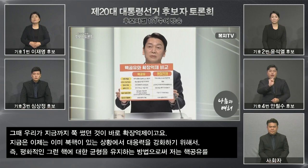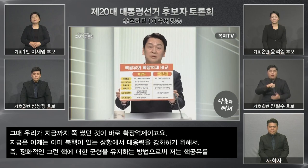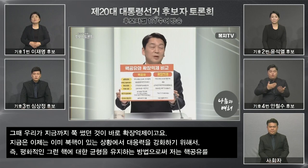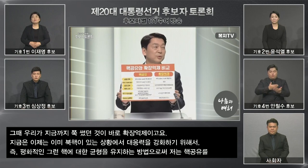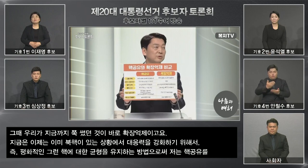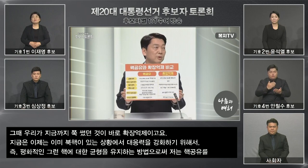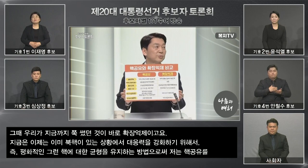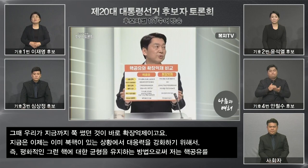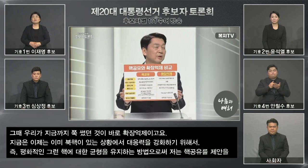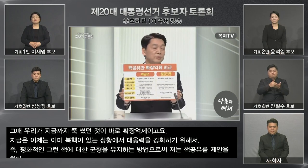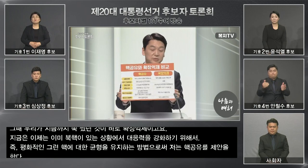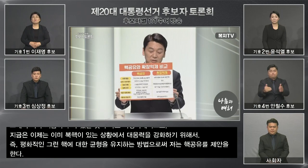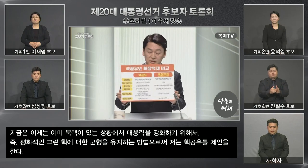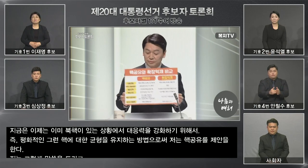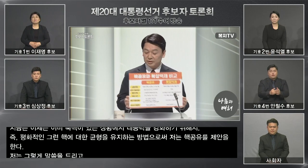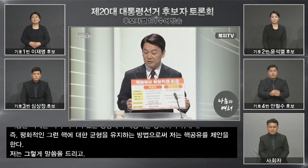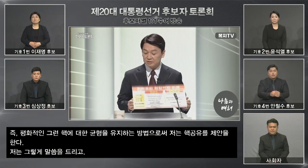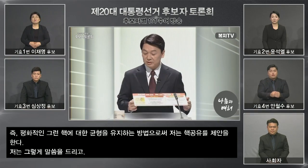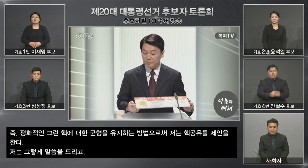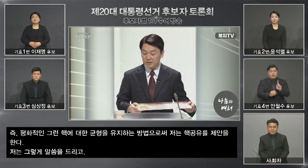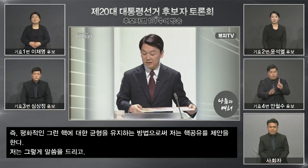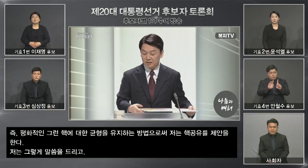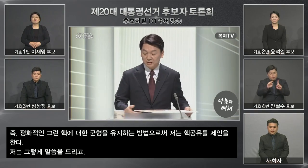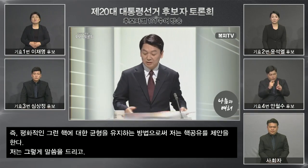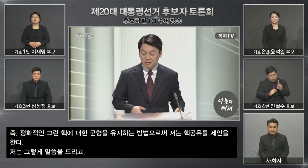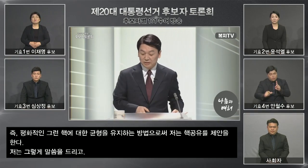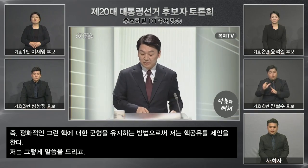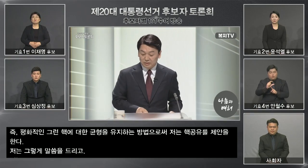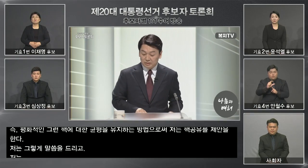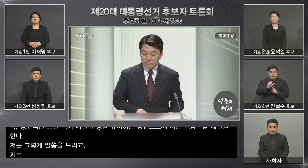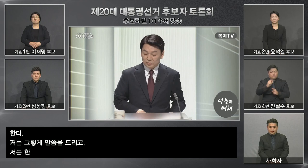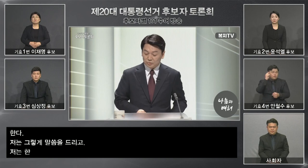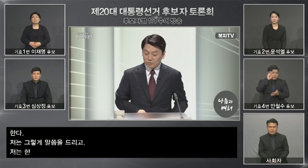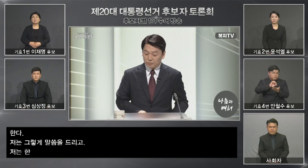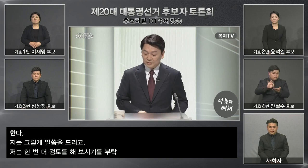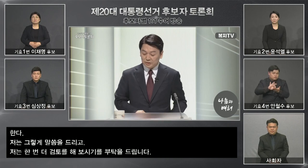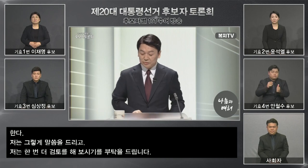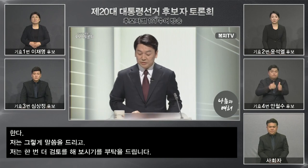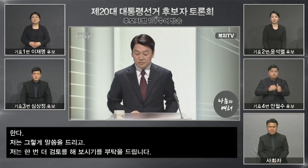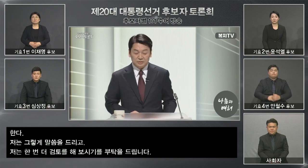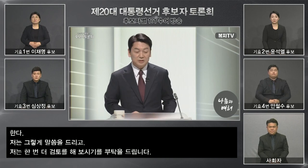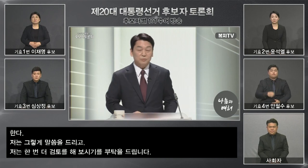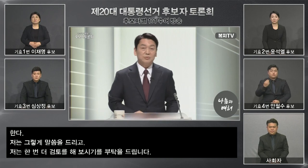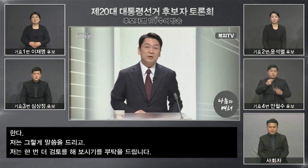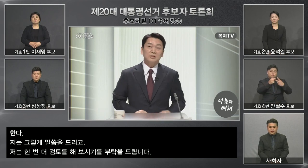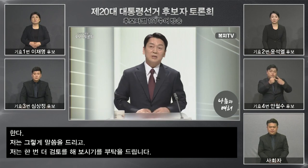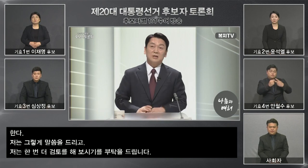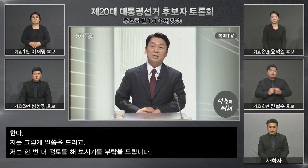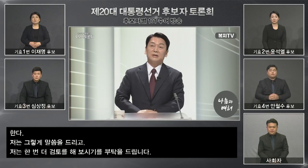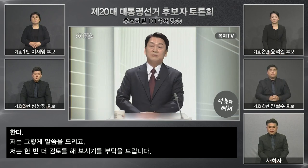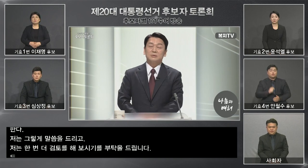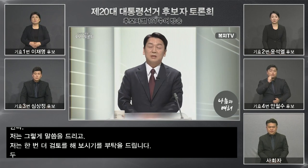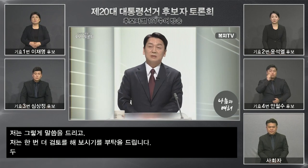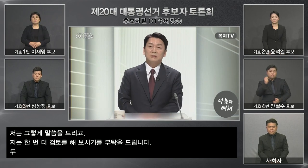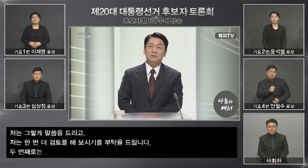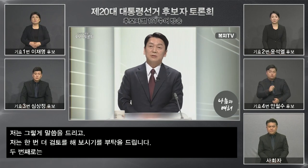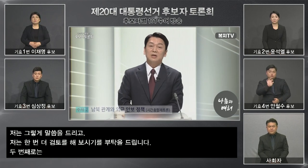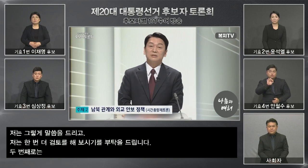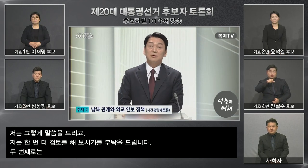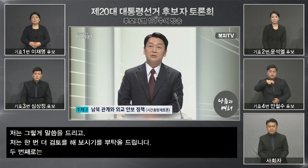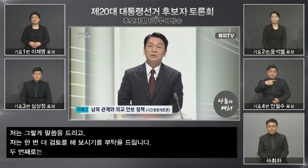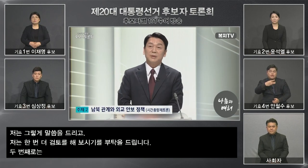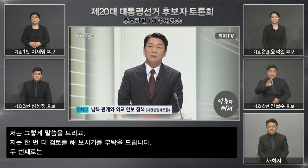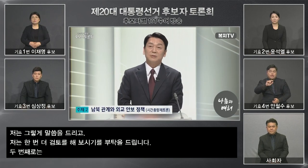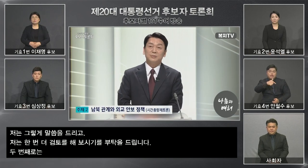저는 한 번 더 검토를 해보시기를 부탁을 드립니다. 그리고 또 두 번째로는 이제 우크라이나가 사실